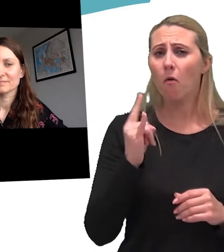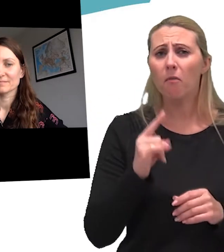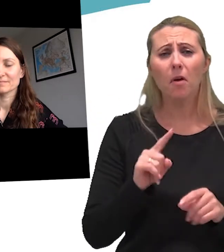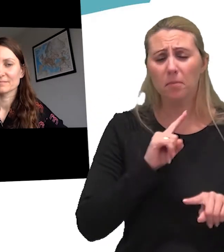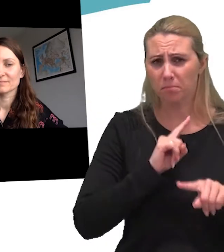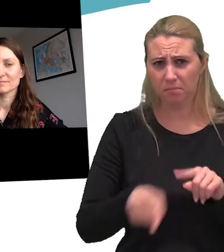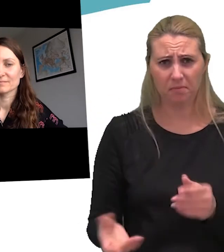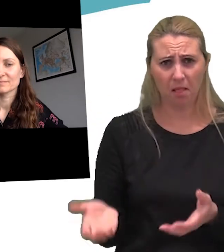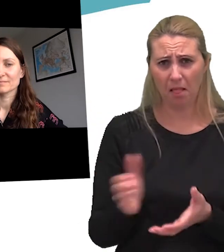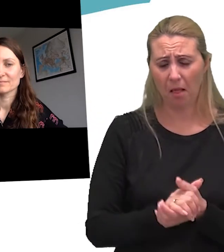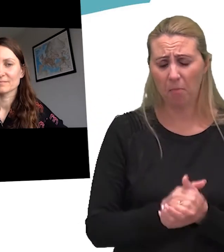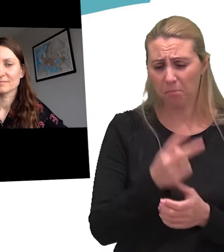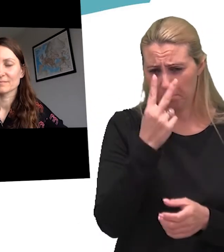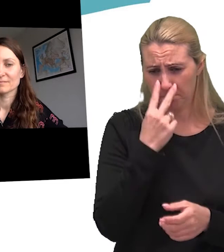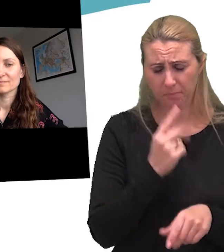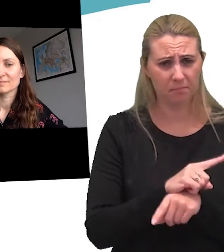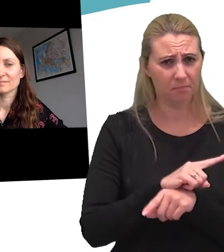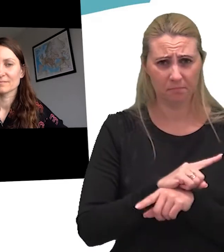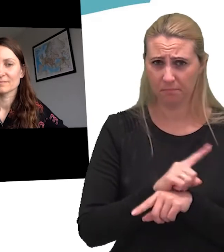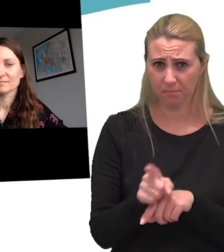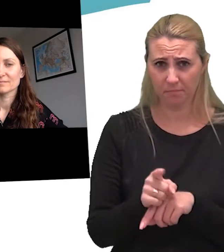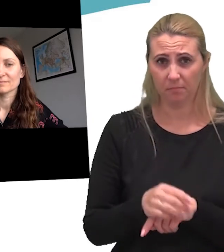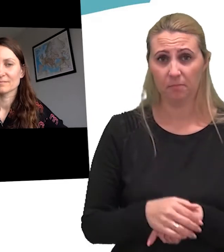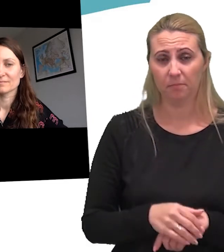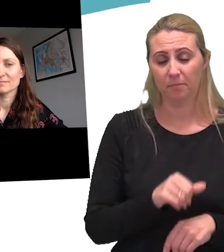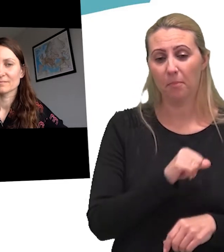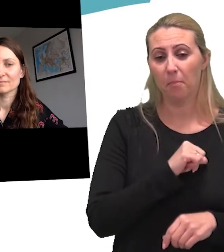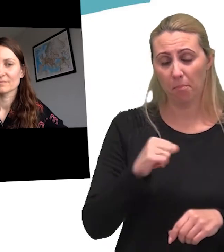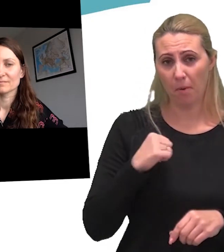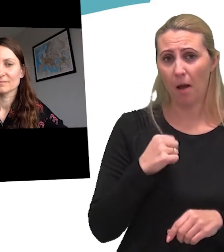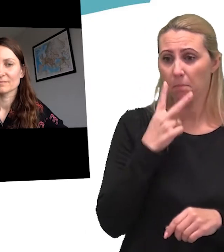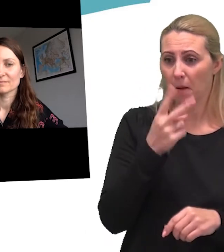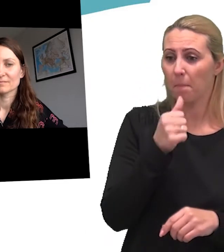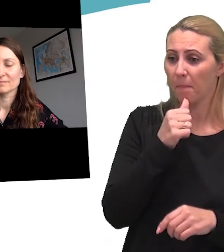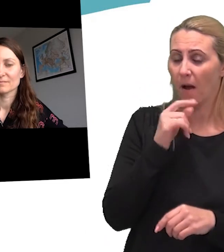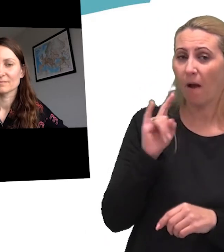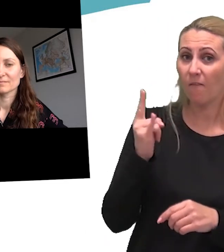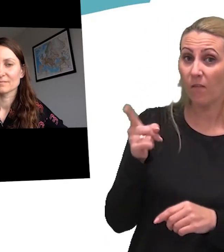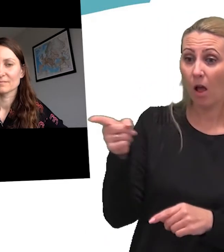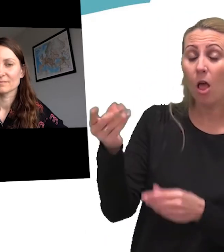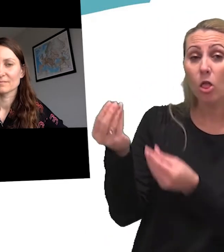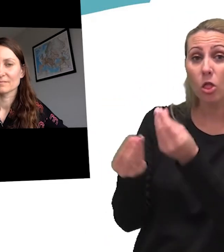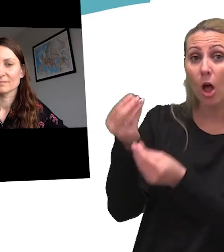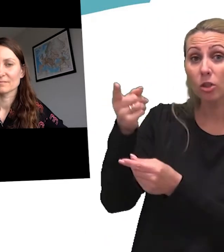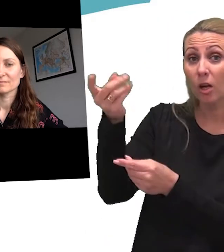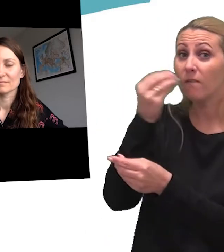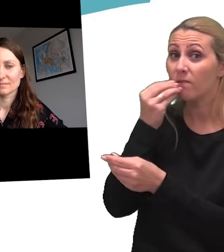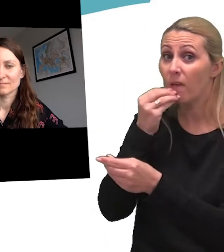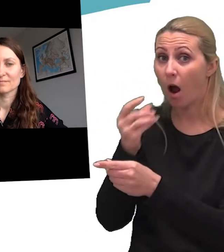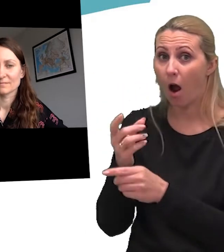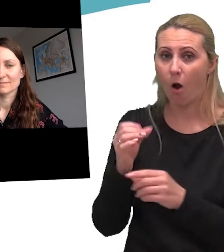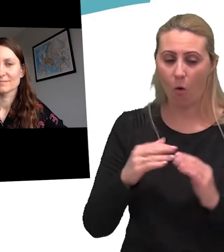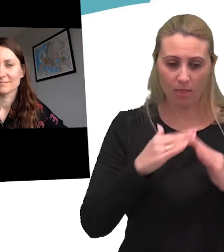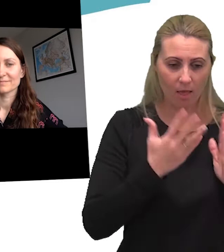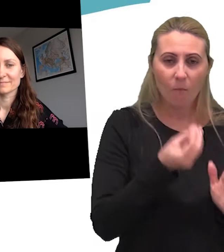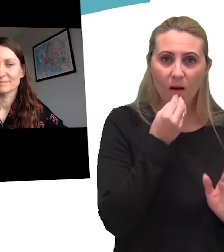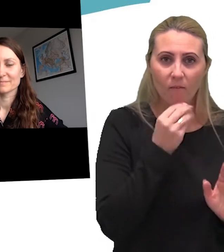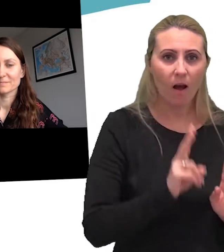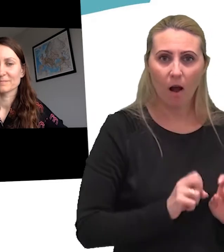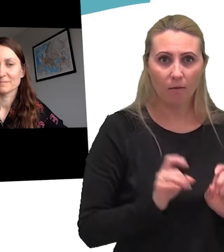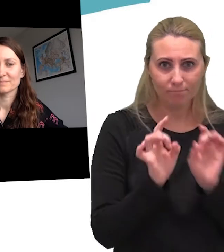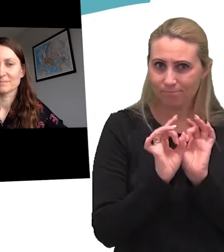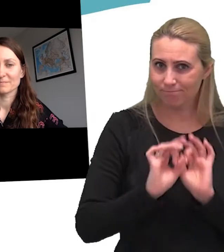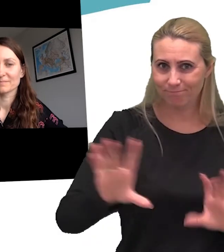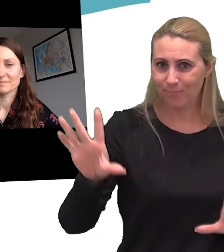adaptuojasi. Galim patys tą pamatyti, kad, tarkim, vaikas, ką valgo darželį ir namuose, būna du skirtingi